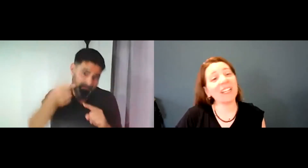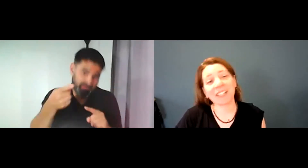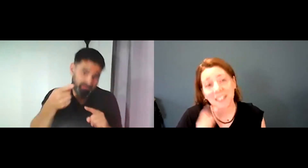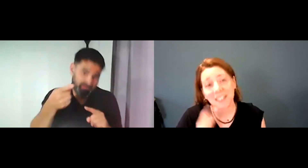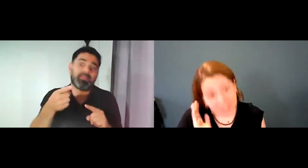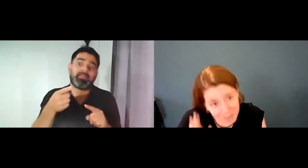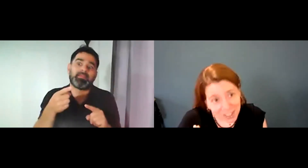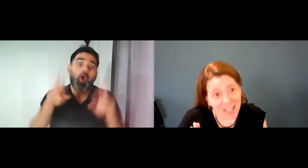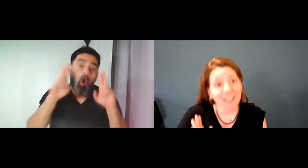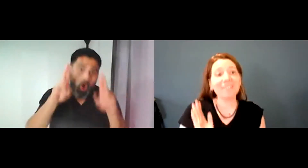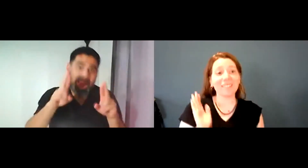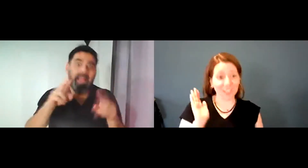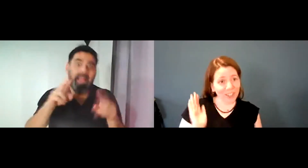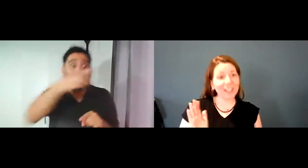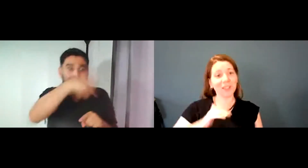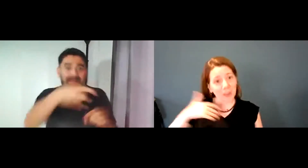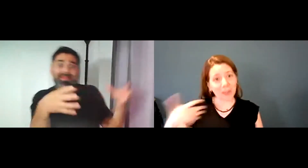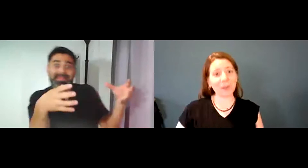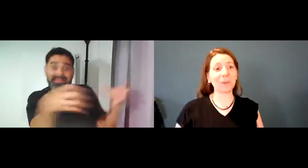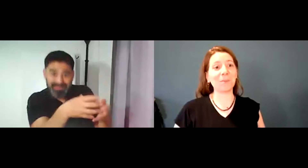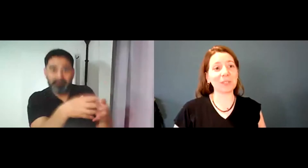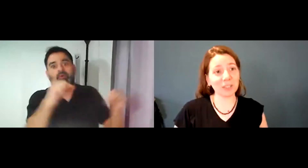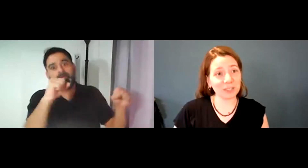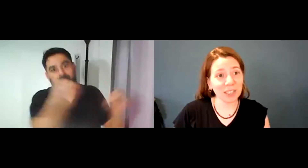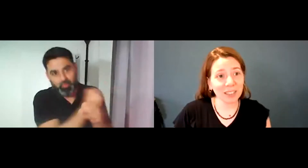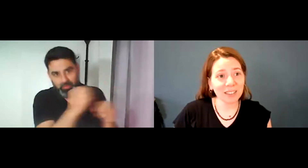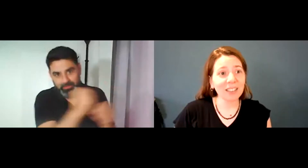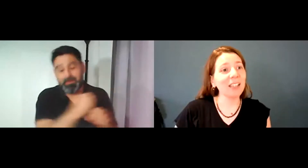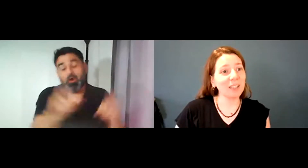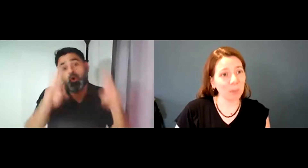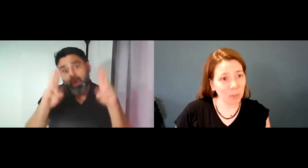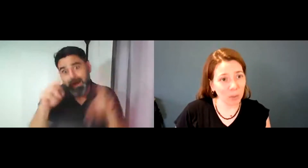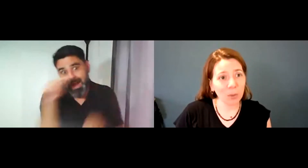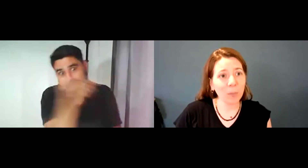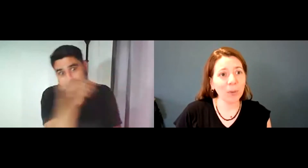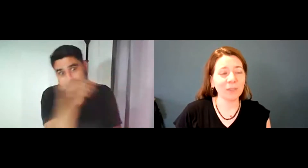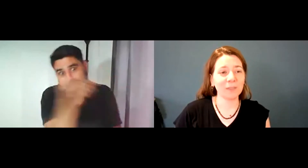en realidad el final, sino que el año que viene nos volvamos a encontrar este mismo grupo.